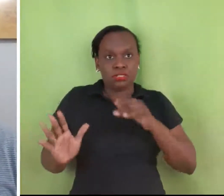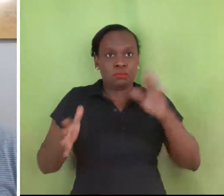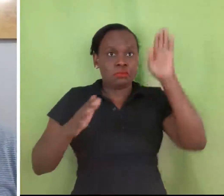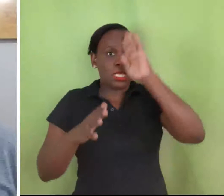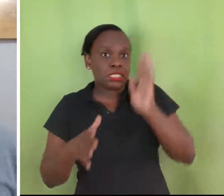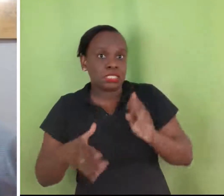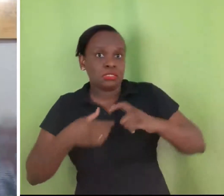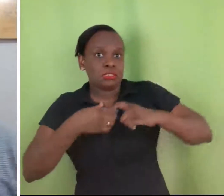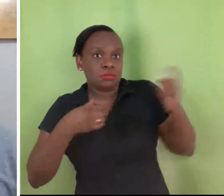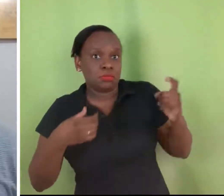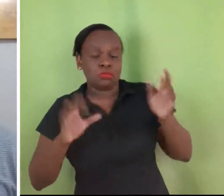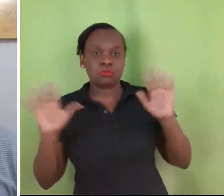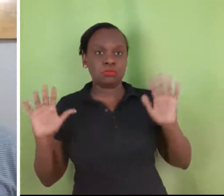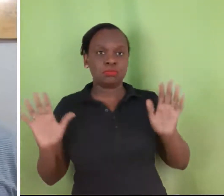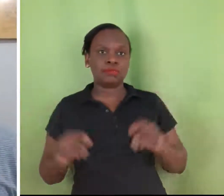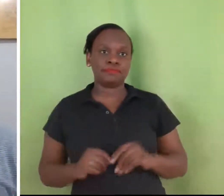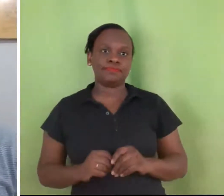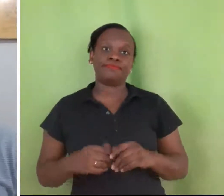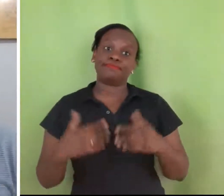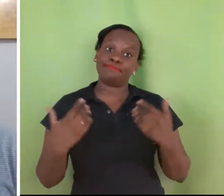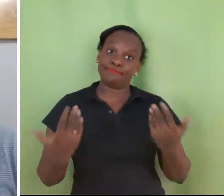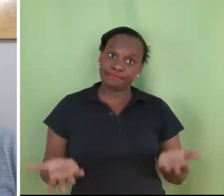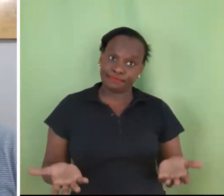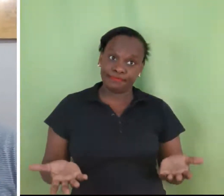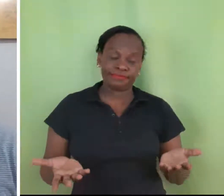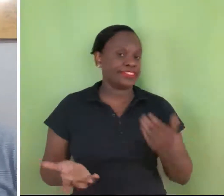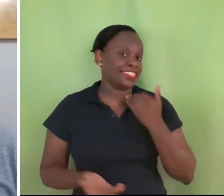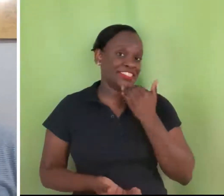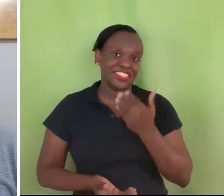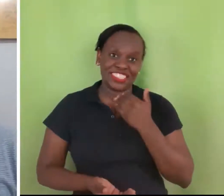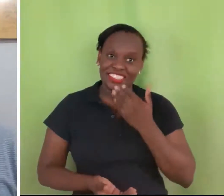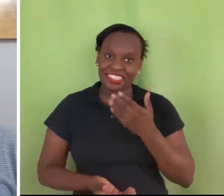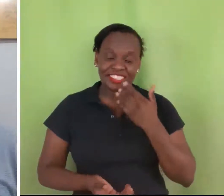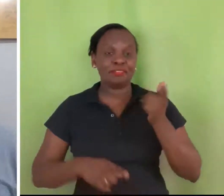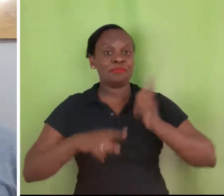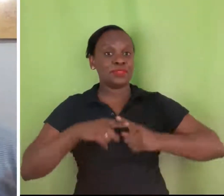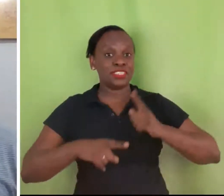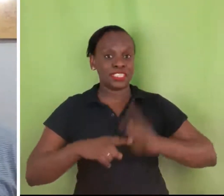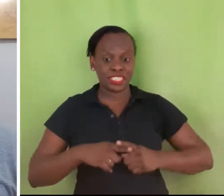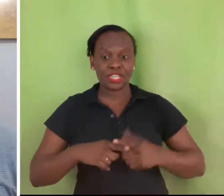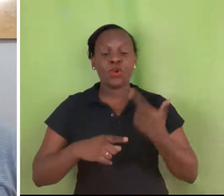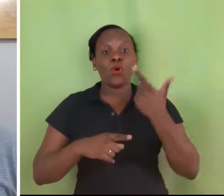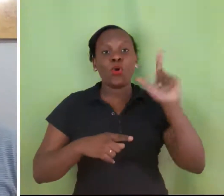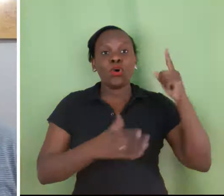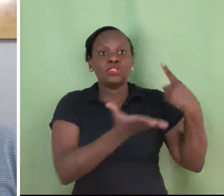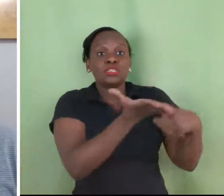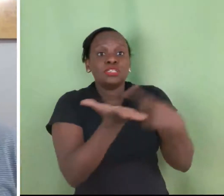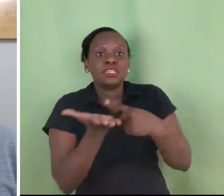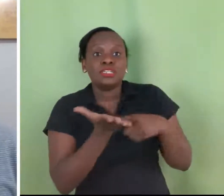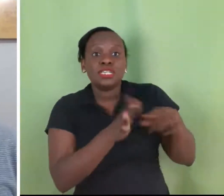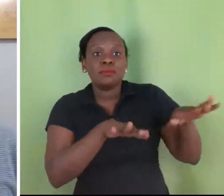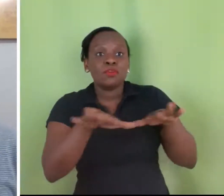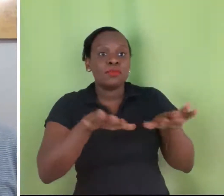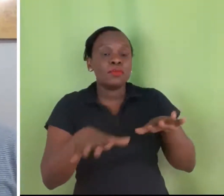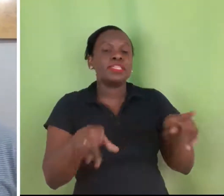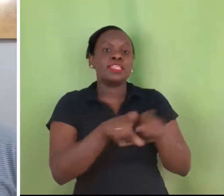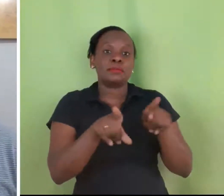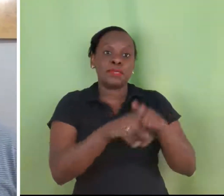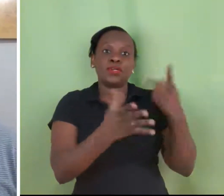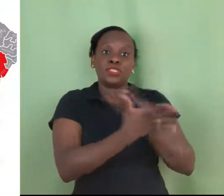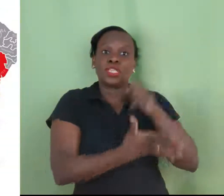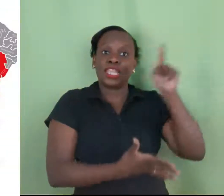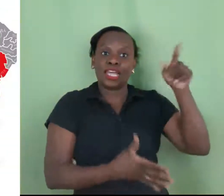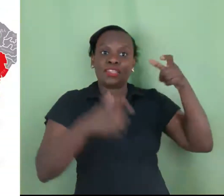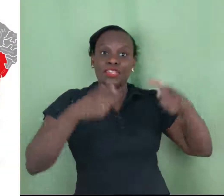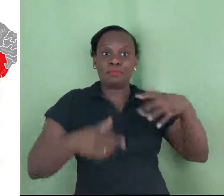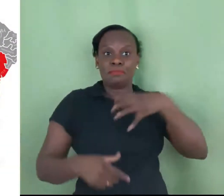de Portugal. Bem, isso não adiantou, né, porque outro movimento como esse aconteceu na Bahia,